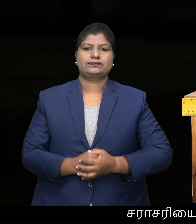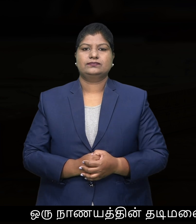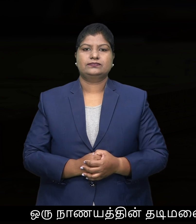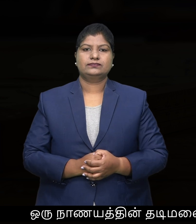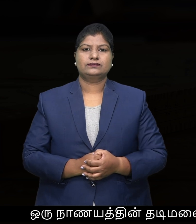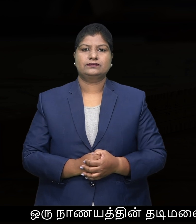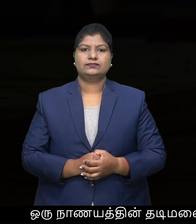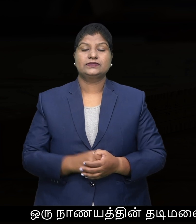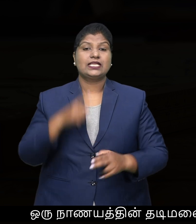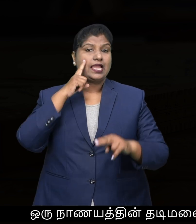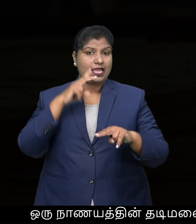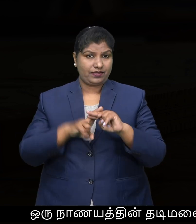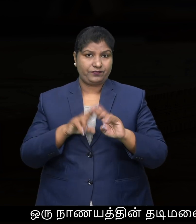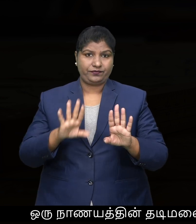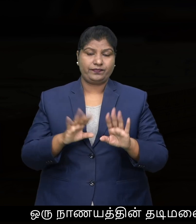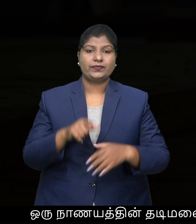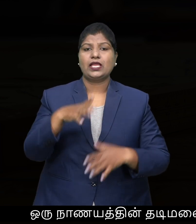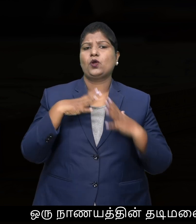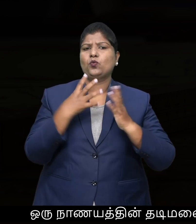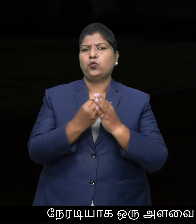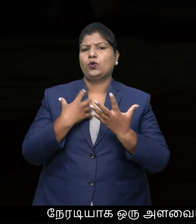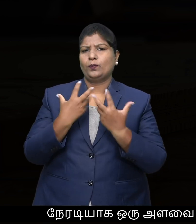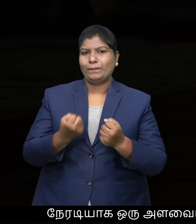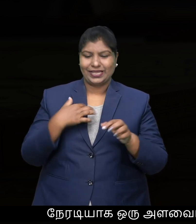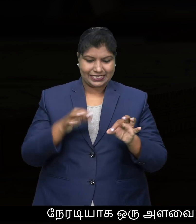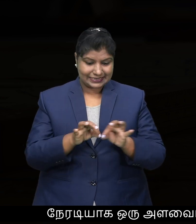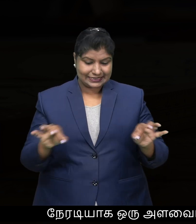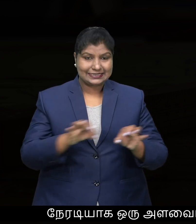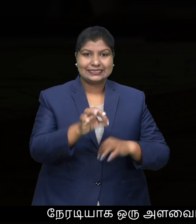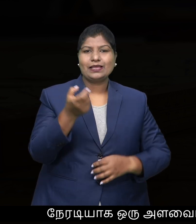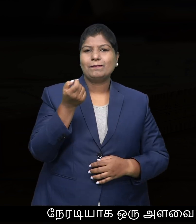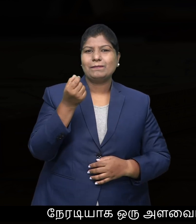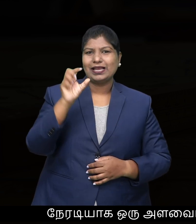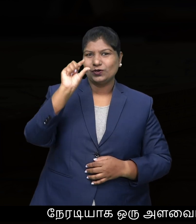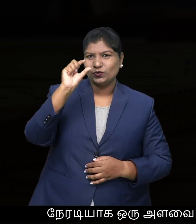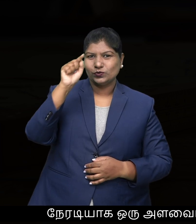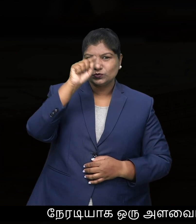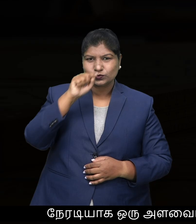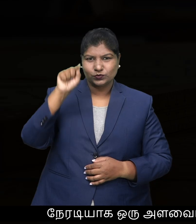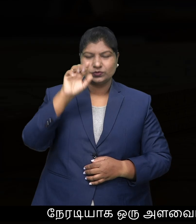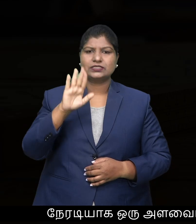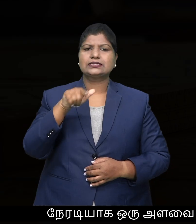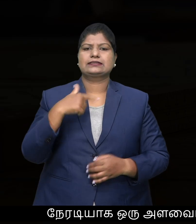ஒரு நாணயத்தின் தடிமனை அளக்க வேண்டுமானால் நேரடியாக ஒரு அளவை பயன்படுத்த முடியாது.